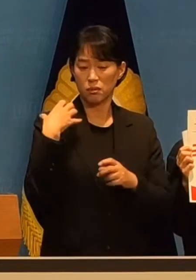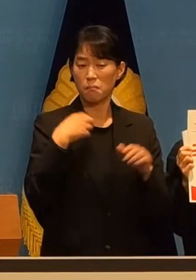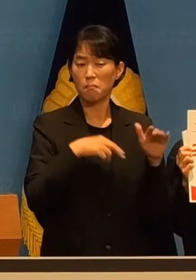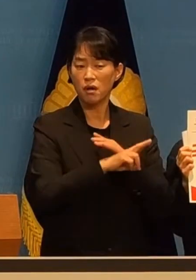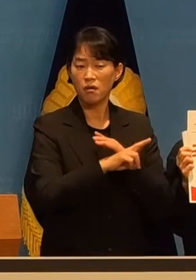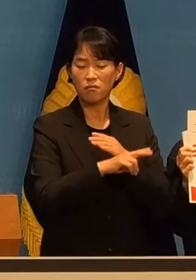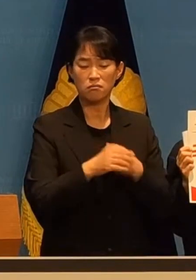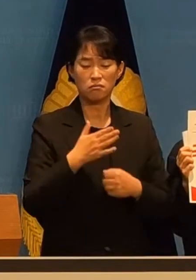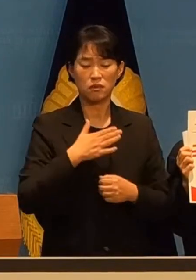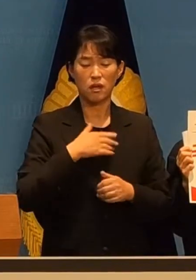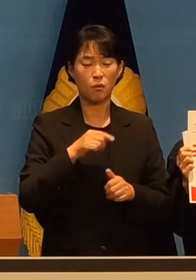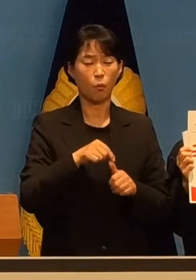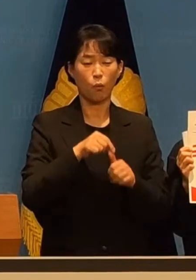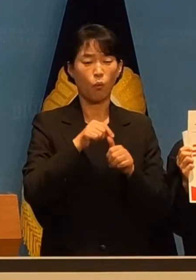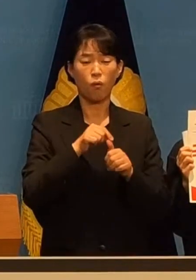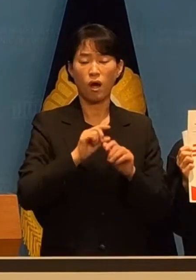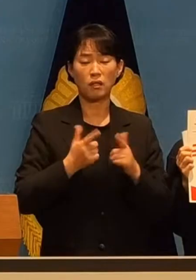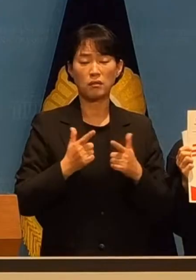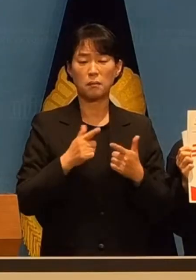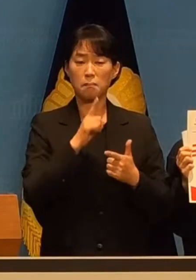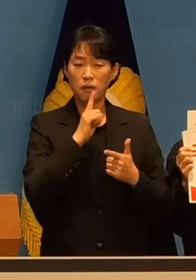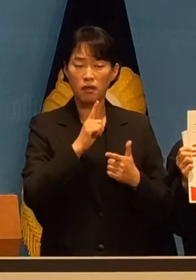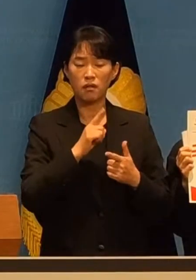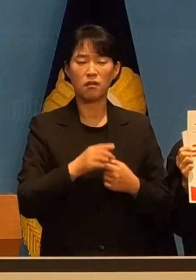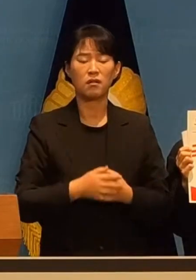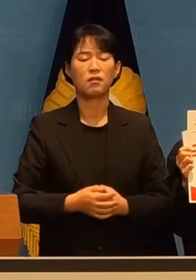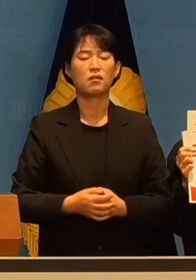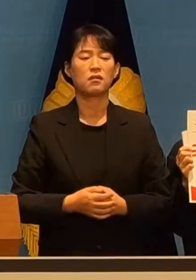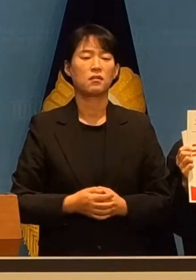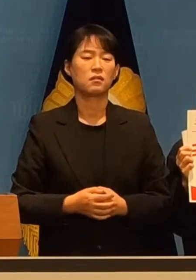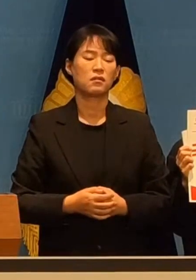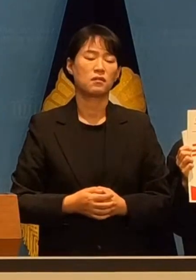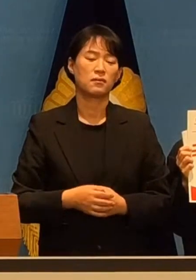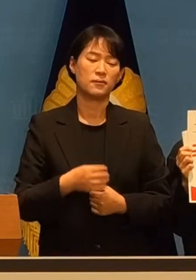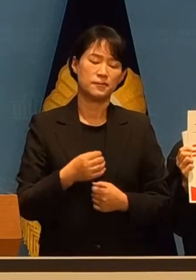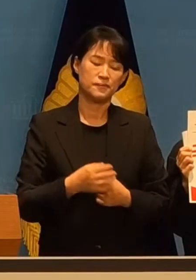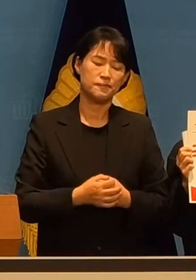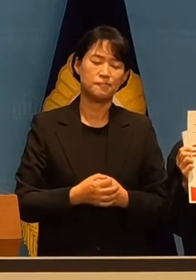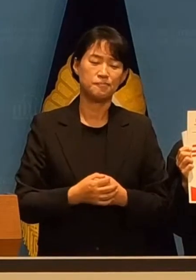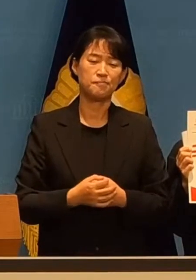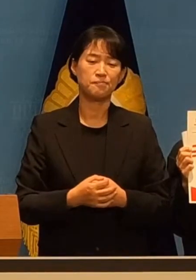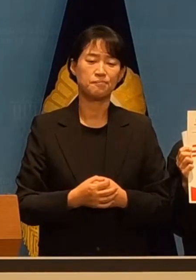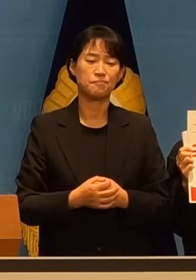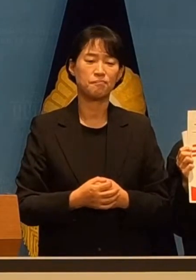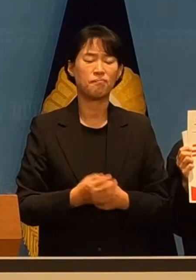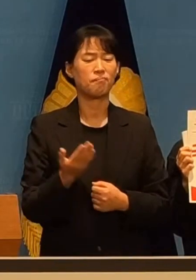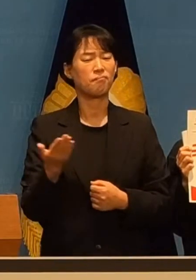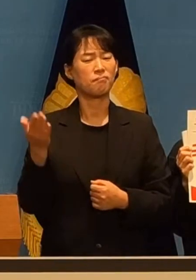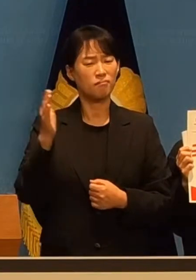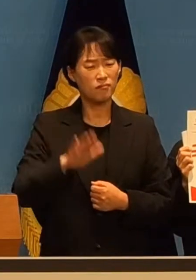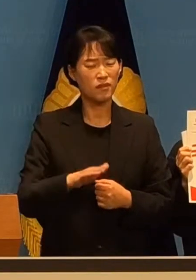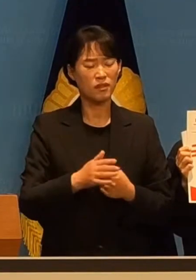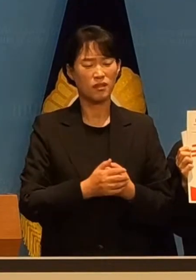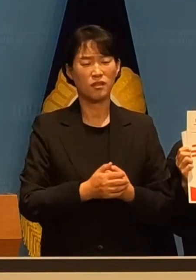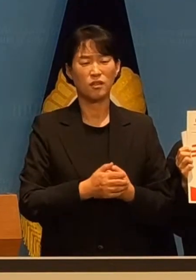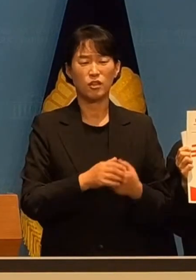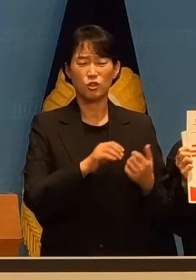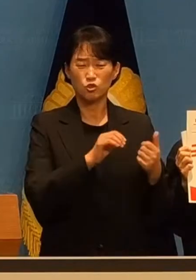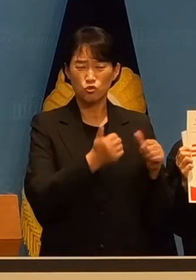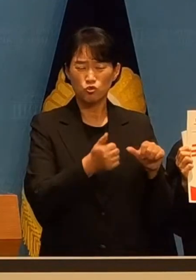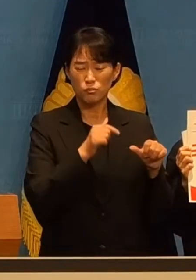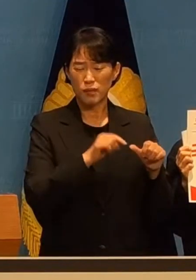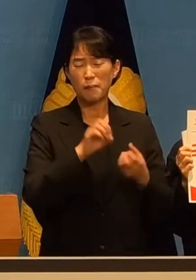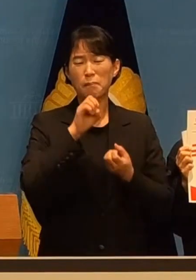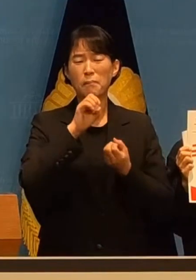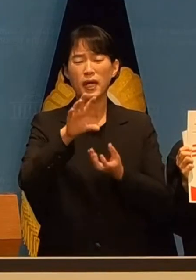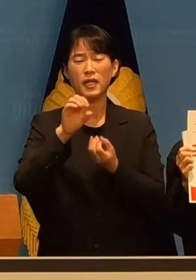우리가 고용주가 아니다라는 것을 들고 나왔습니다. 하지만 죽음의 배송 속도,